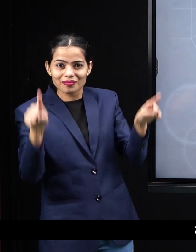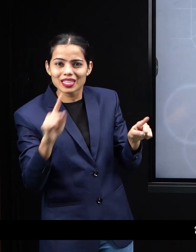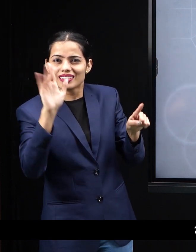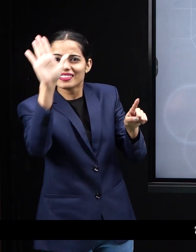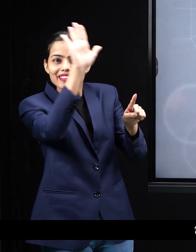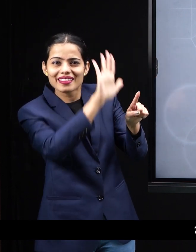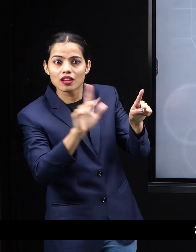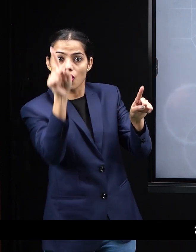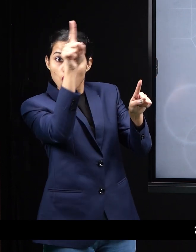ಹೊರಭಾಗ.